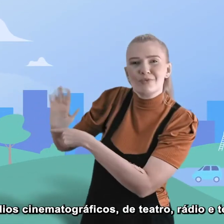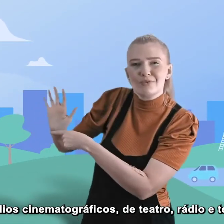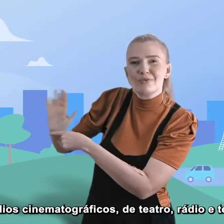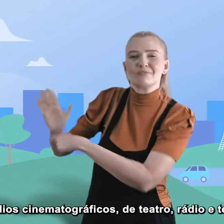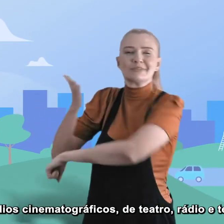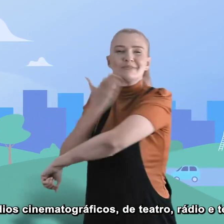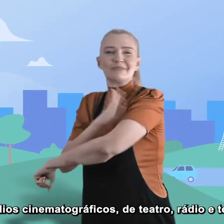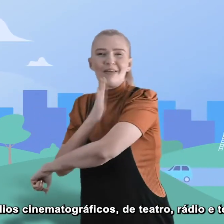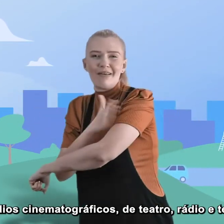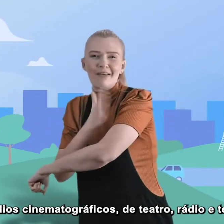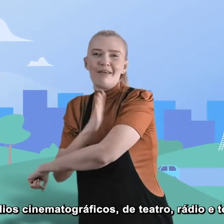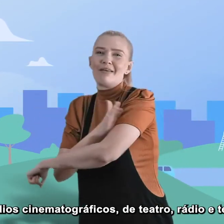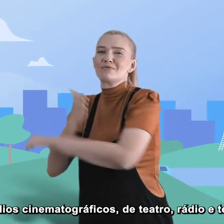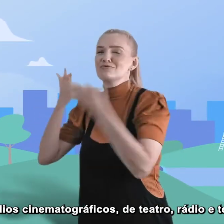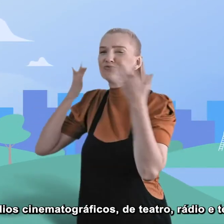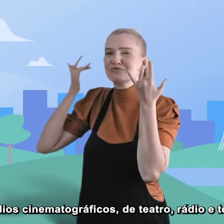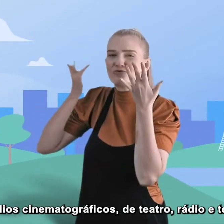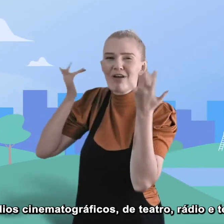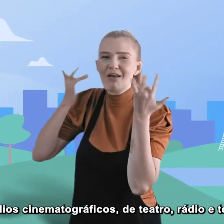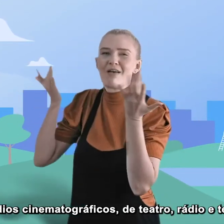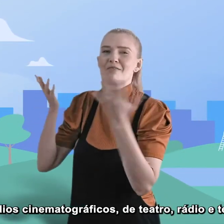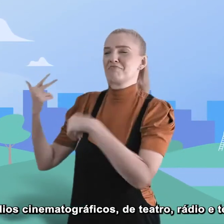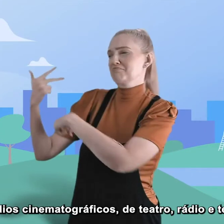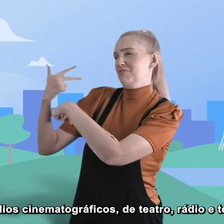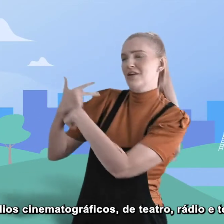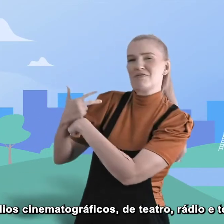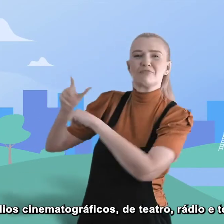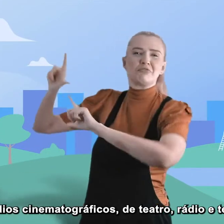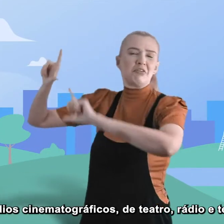teatro, rádio e televisão.